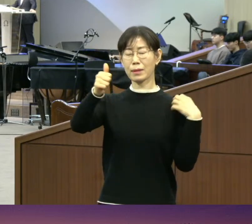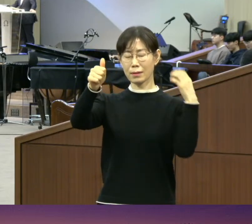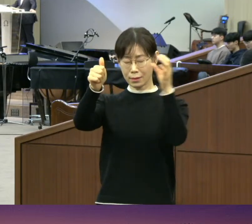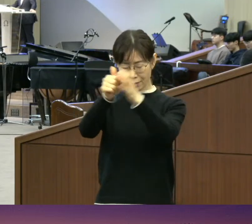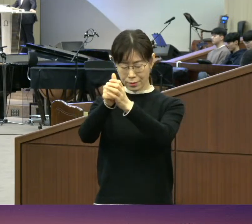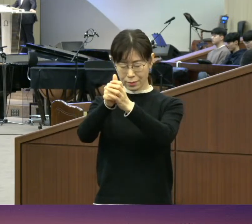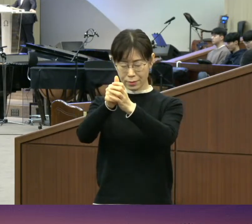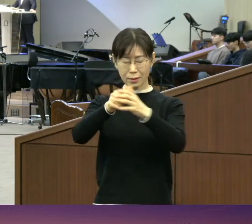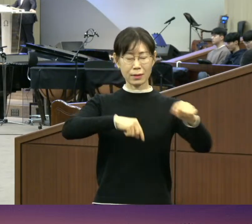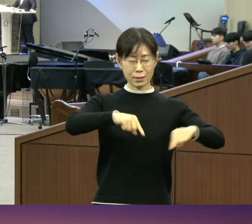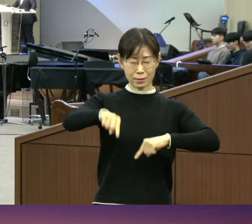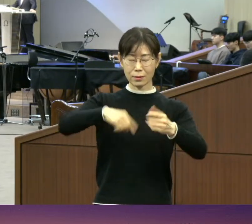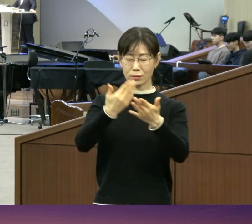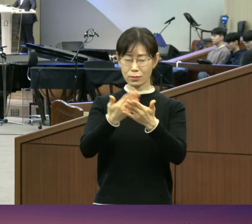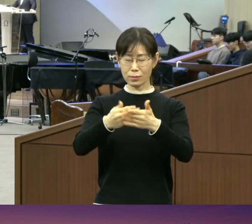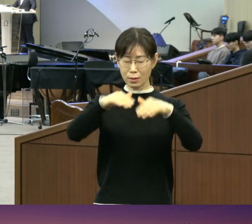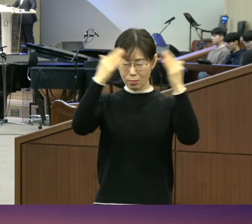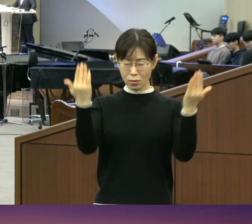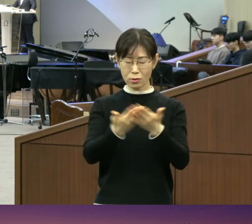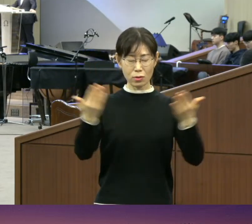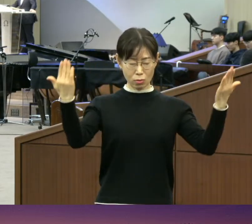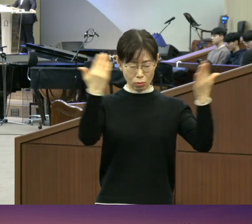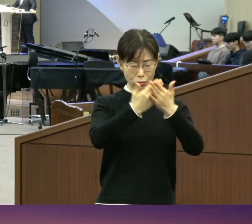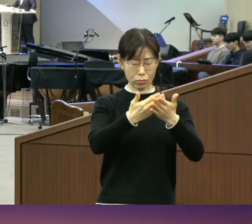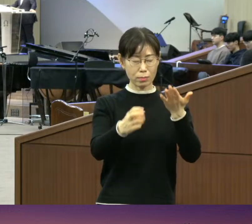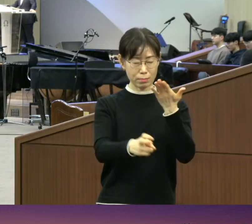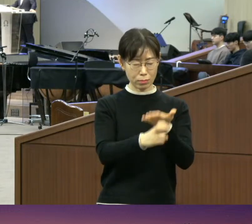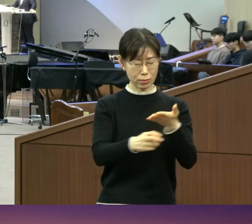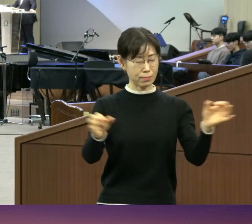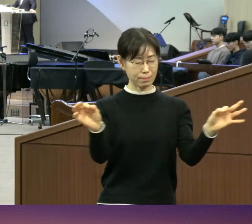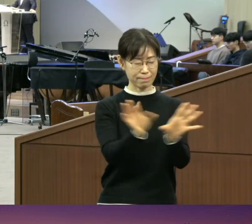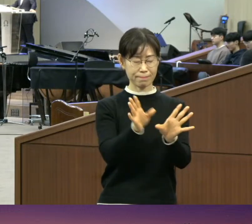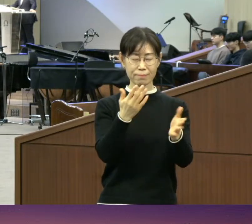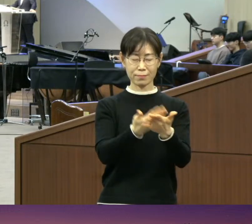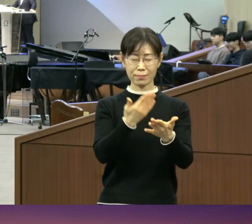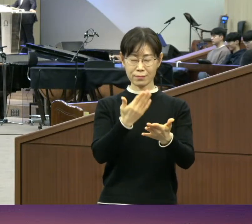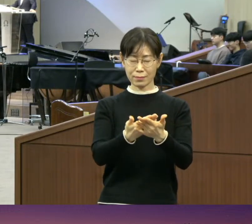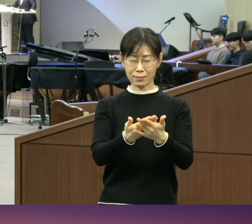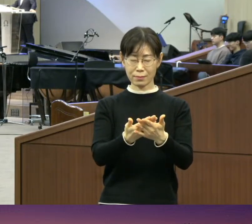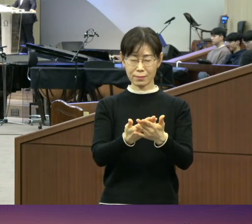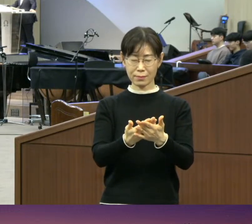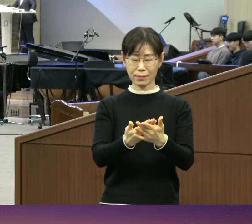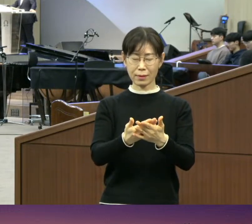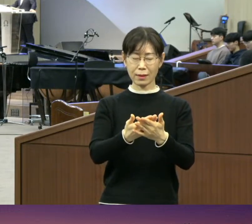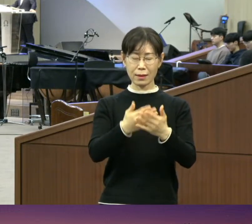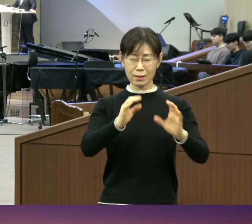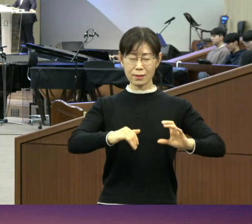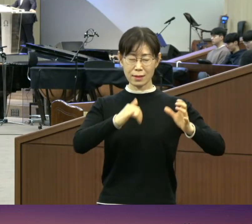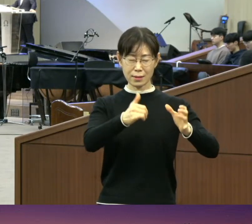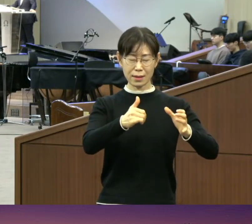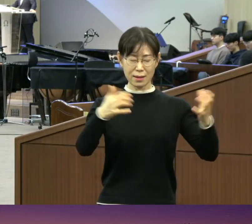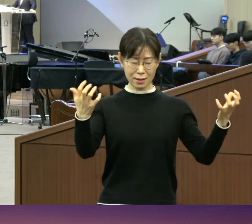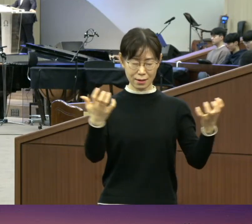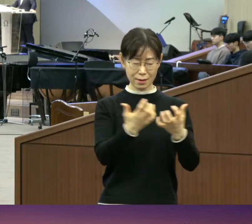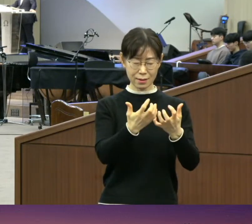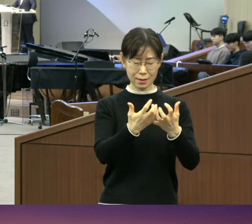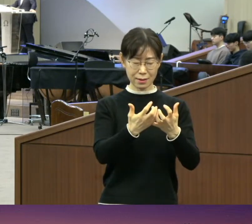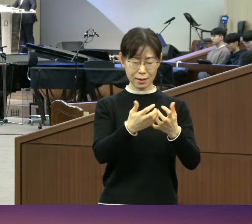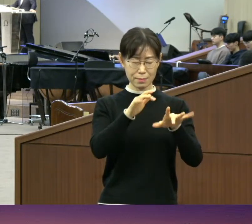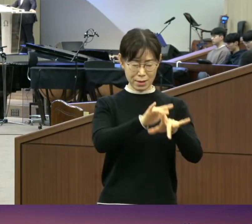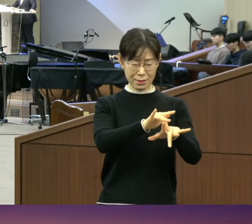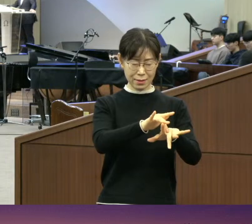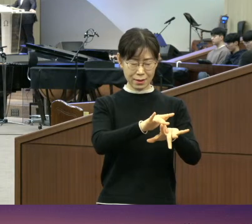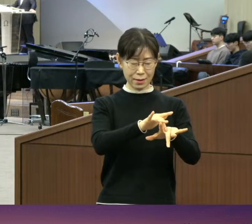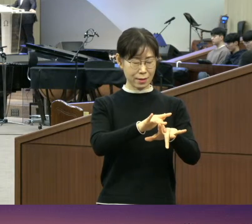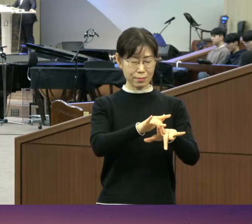올려드립니다. 하나님 통치해 주시고 모든 어두움과 불법들이 사라지게 하여 주시옵시고 이 땅을 뒤덮고 있는 어둠의 영들이